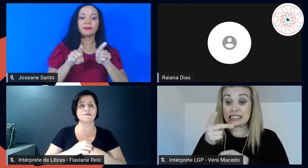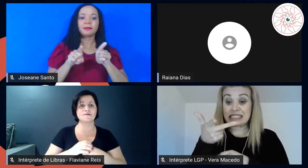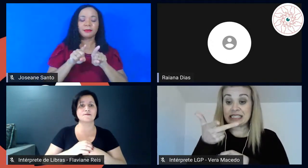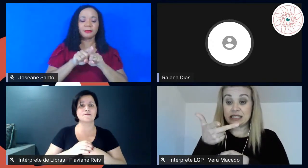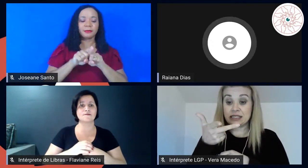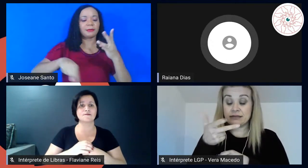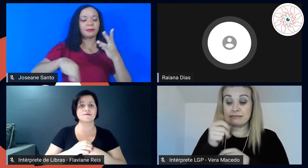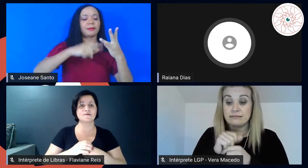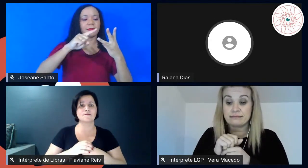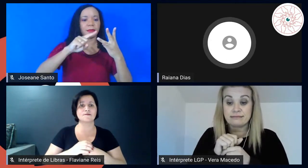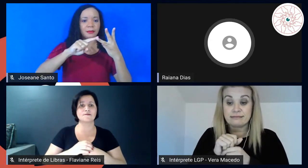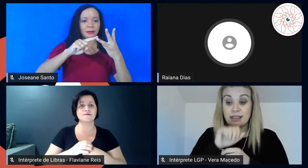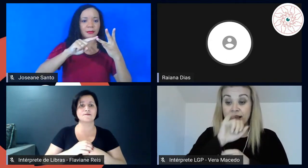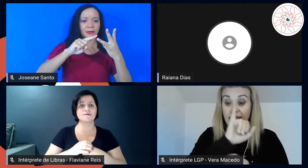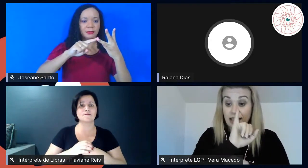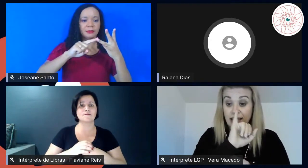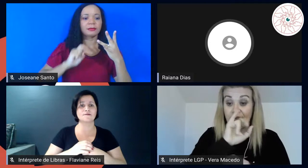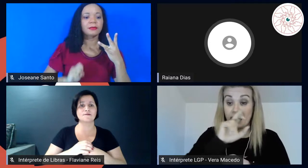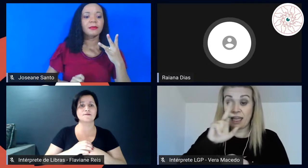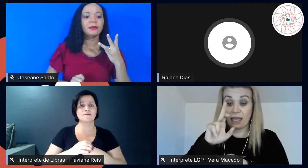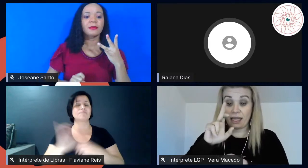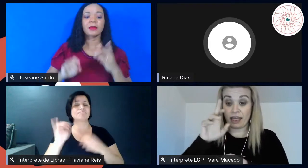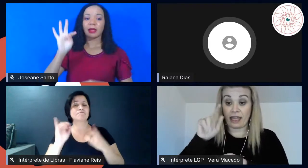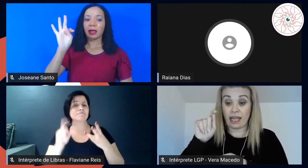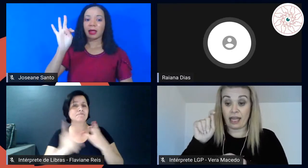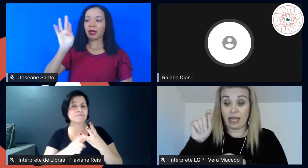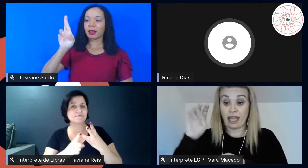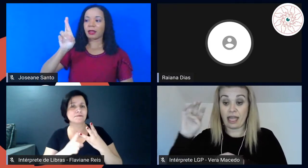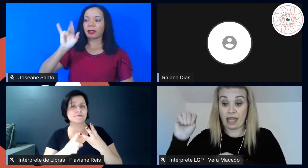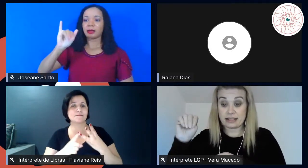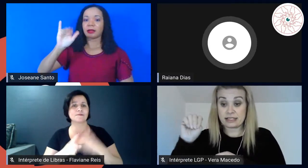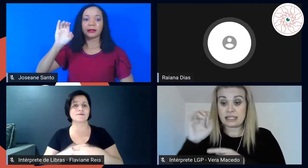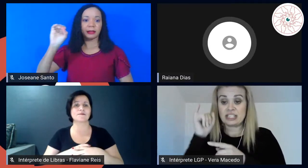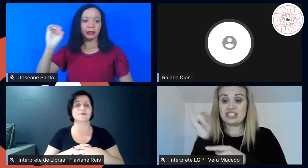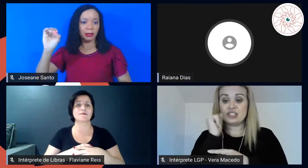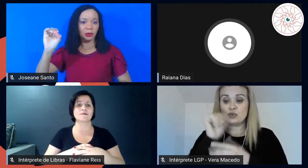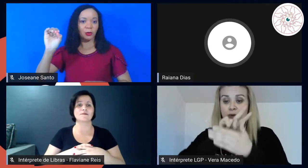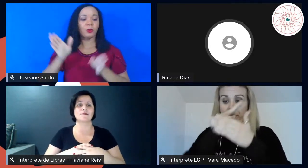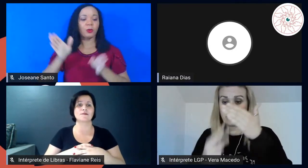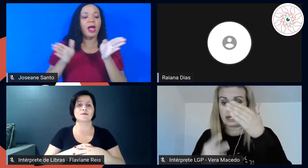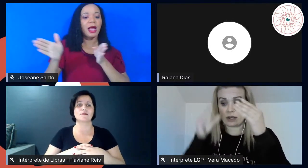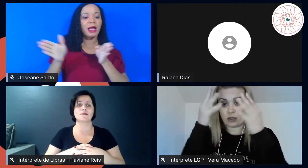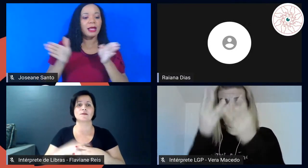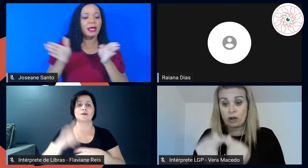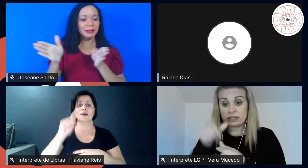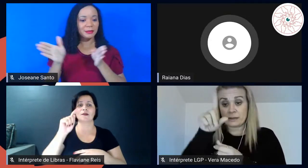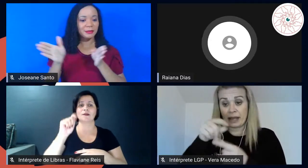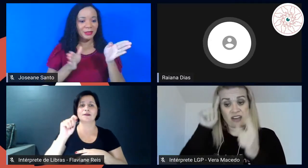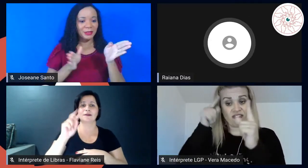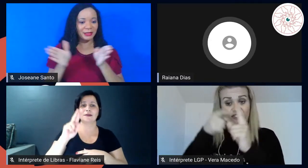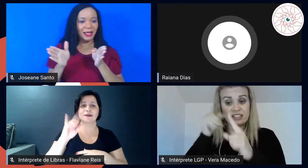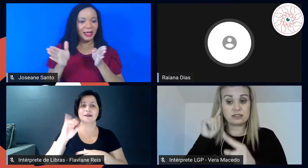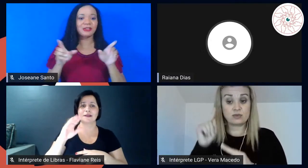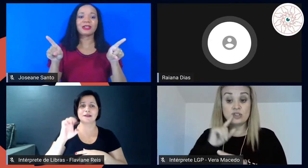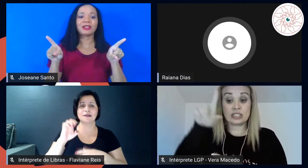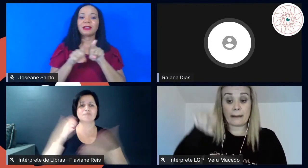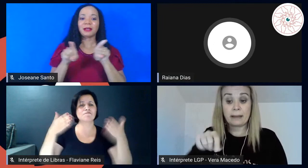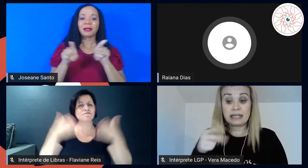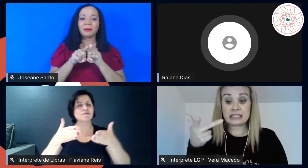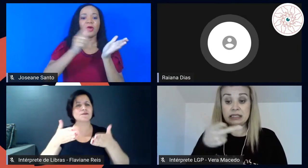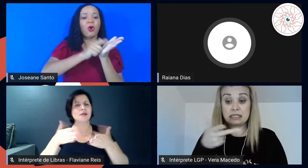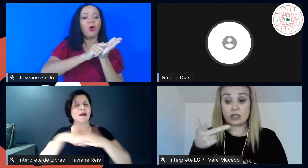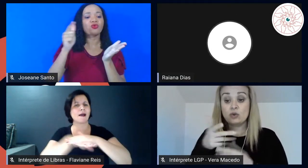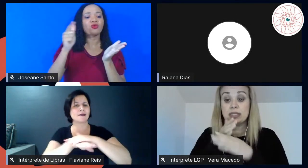com o IRES, que é o Instituto Bilíngue de Qualificação e Referência em Surdez, e também o trio